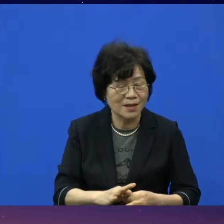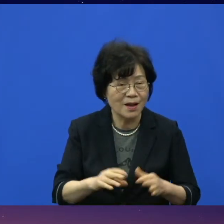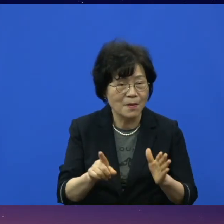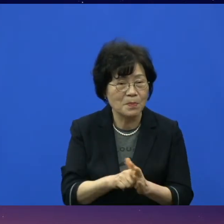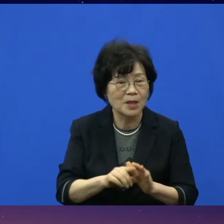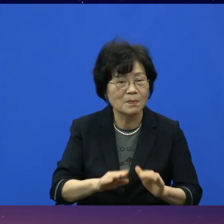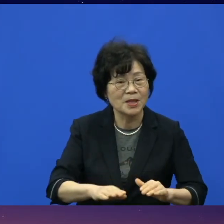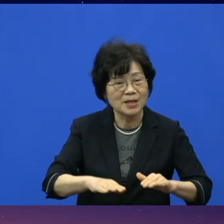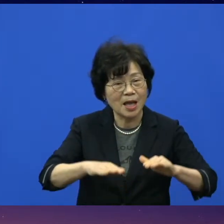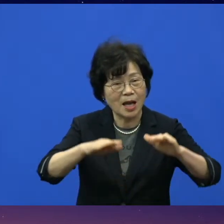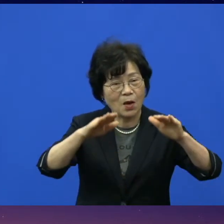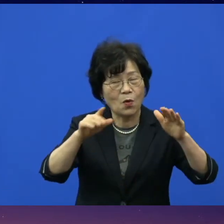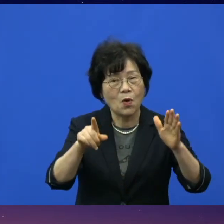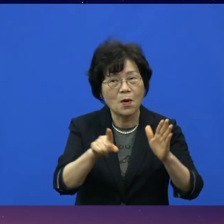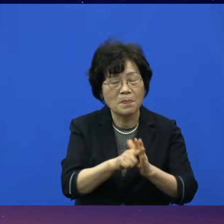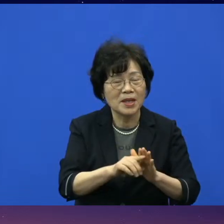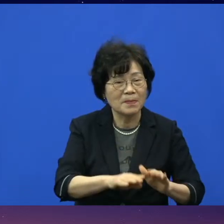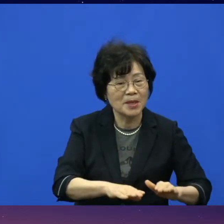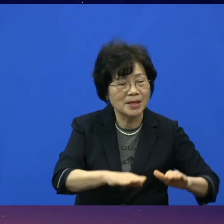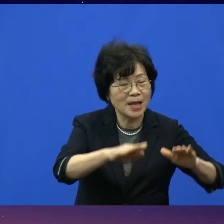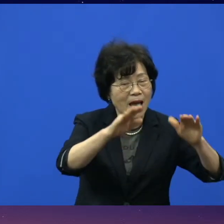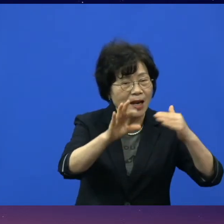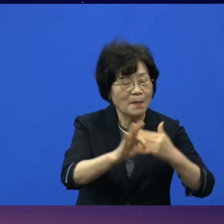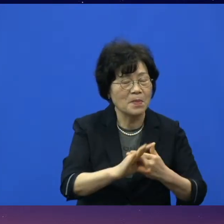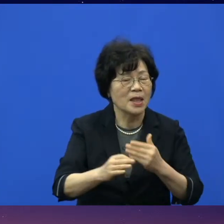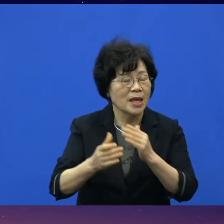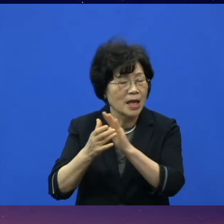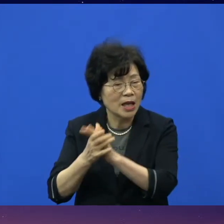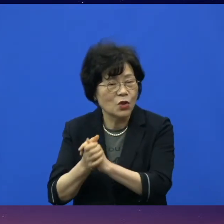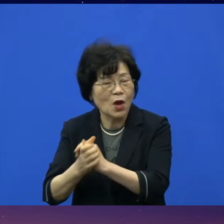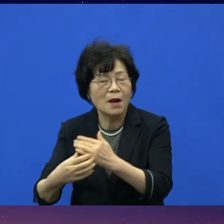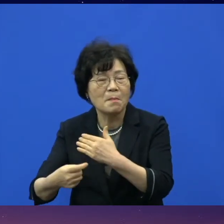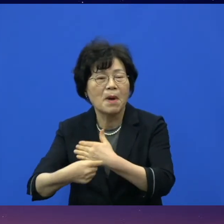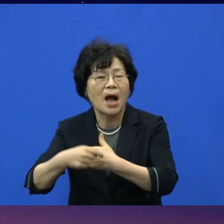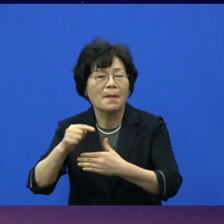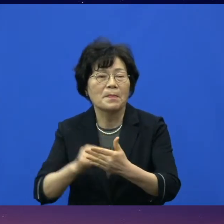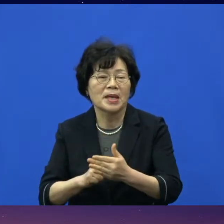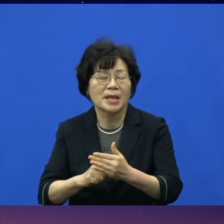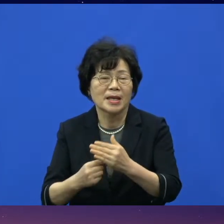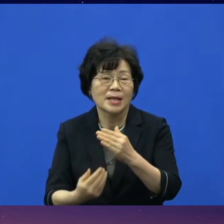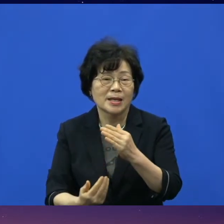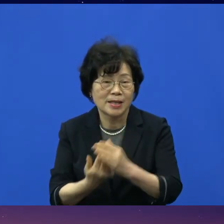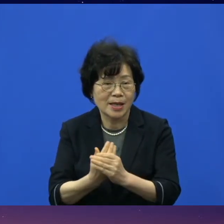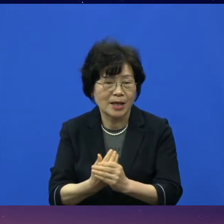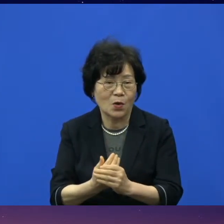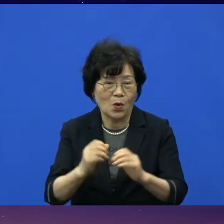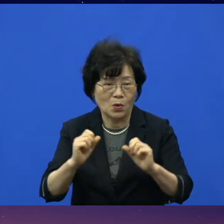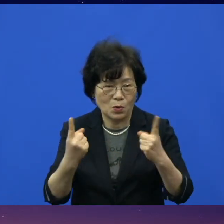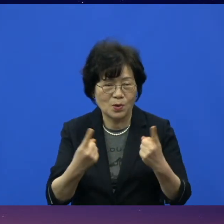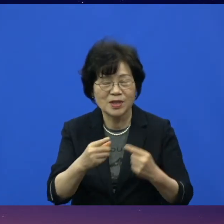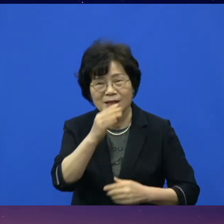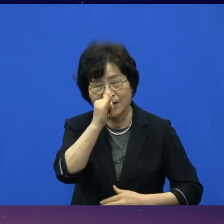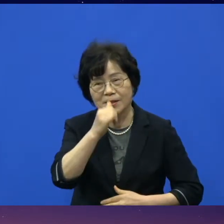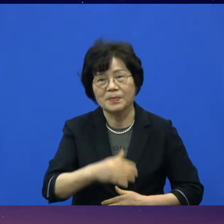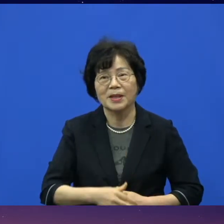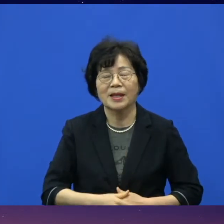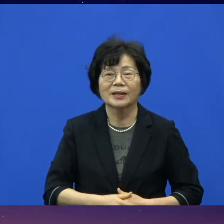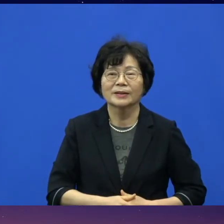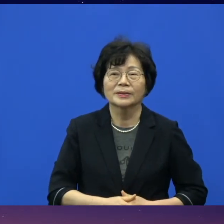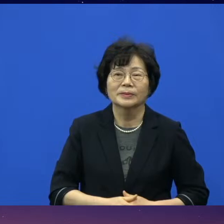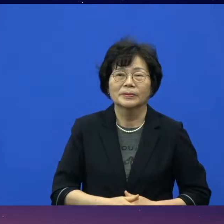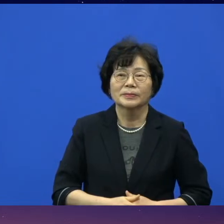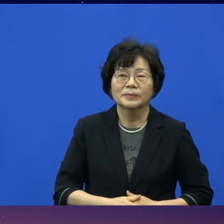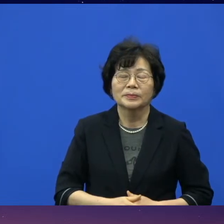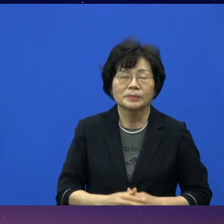자라고, 믿음이 자라면 또 기도할 마음이 생기고, 그죠? 믿음을 가지고 기도하는 거잖아요.